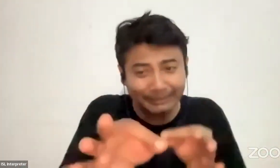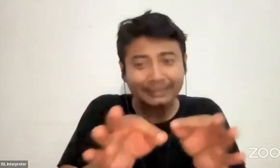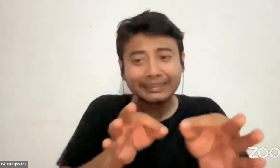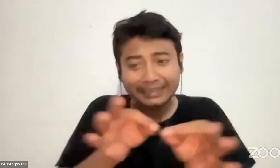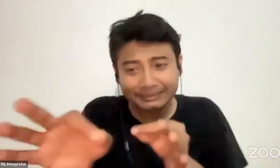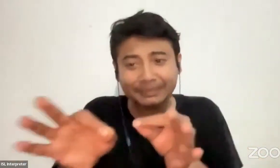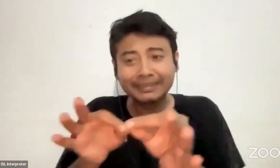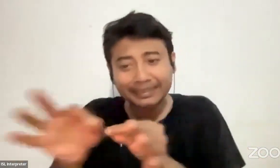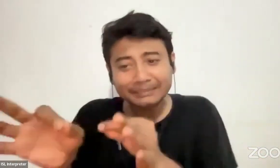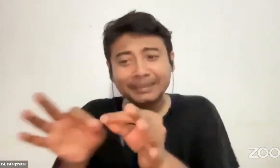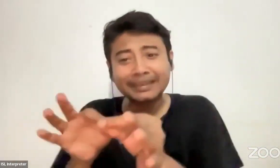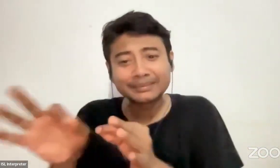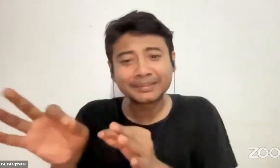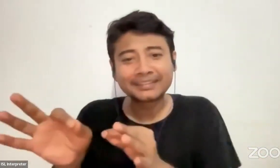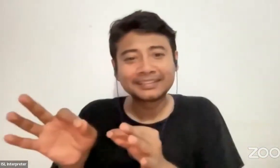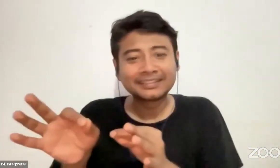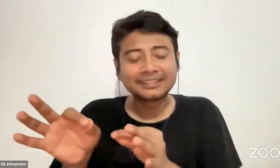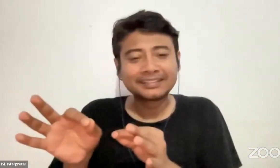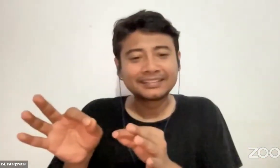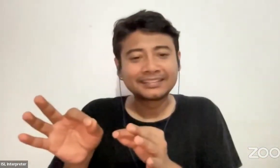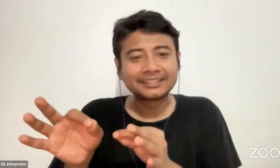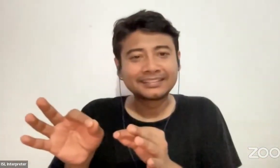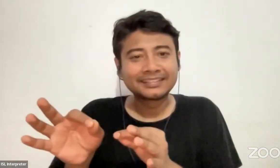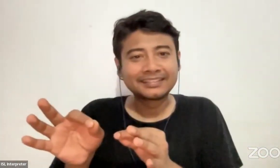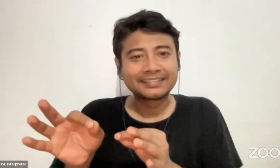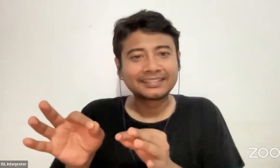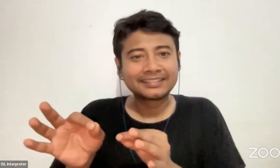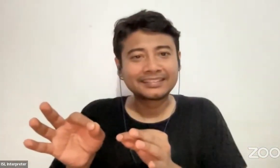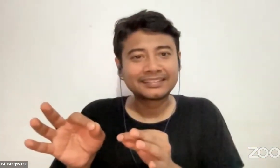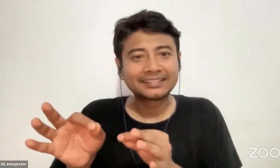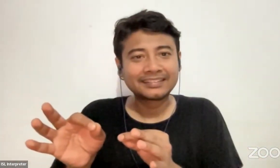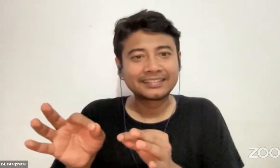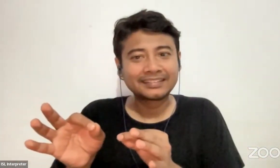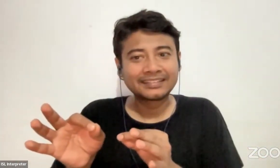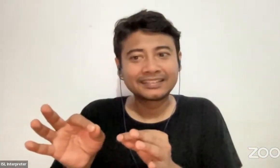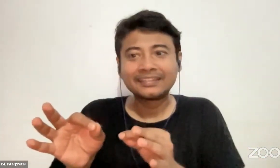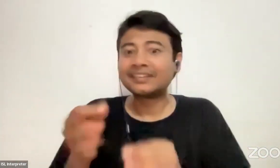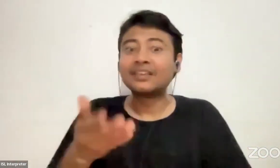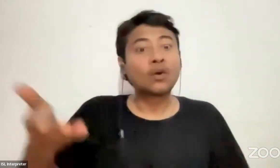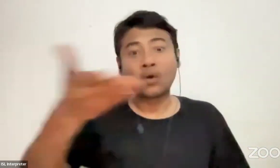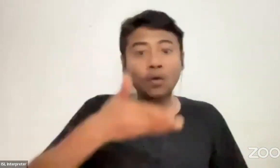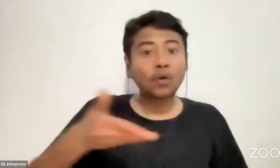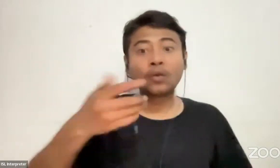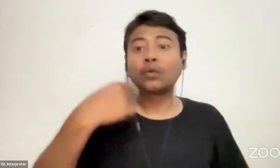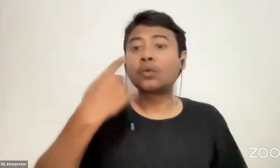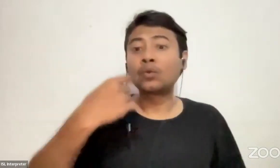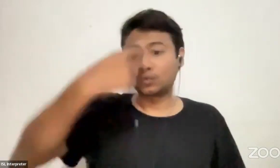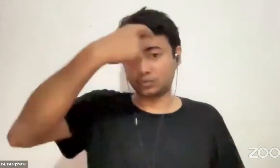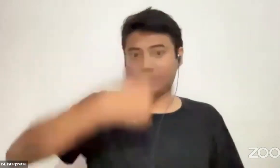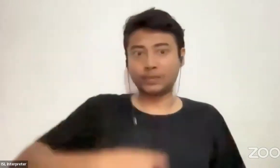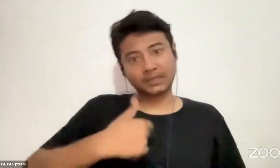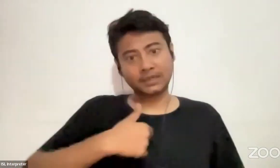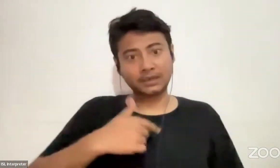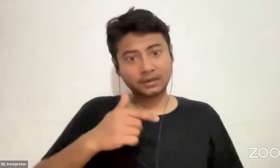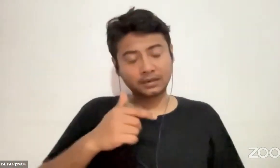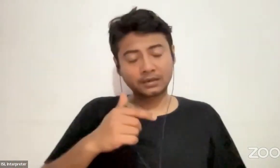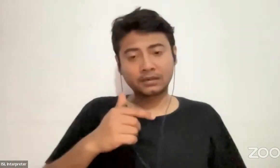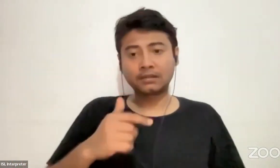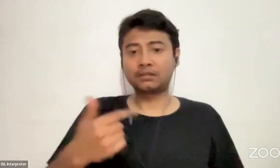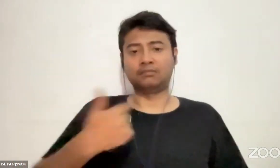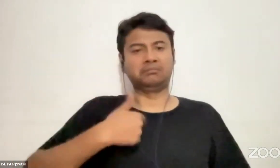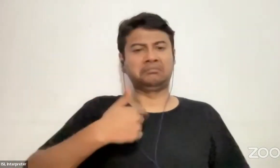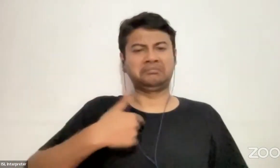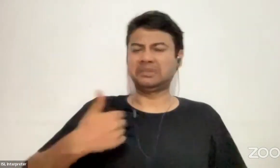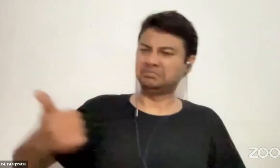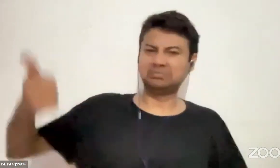पूरे जगत में ऐसा कौन है जो अपने मुंह से कहेगा कि मैं बहुत बड़ा आदमी हूं, मैं सबसे ऊपर हूं, सब मेरे